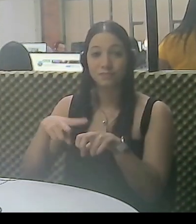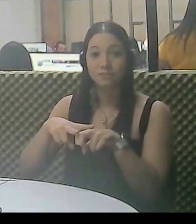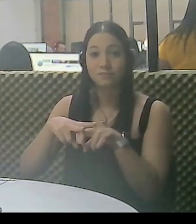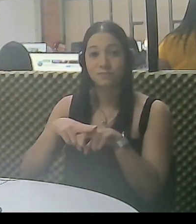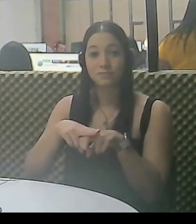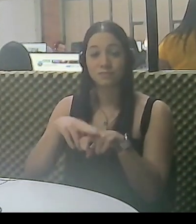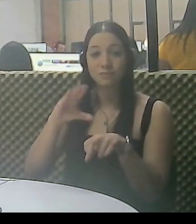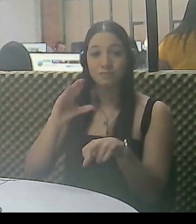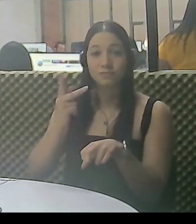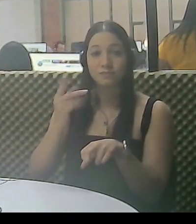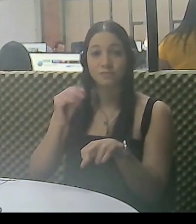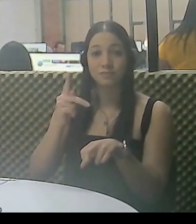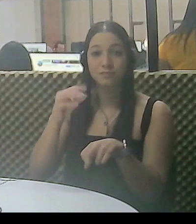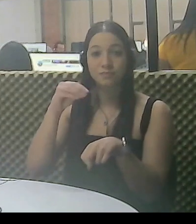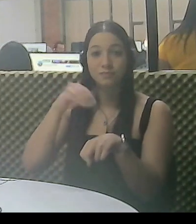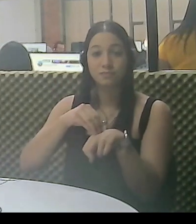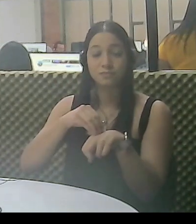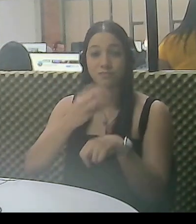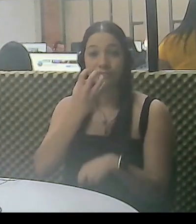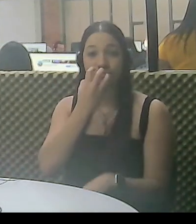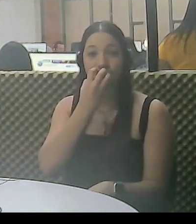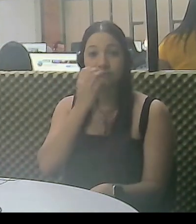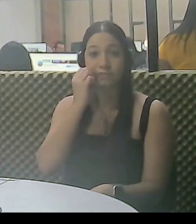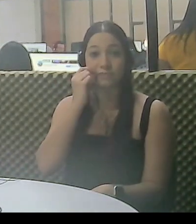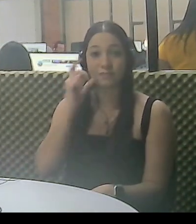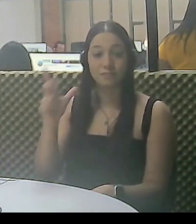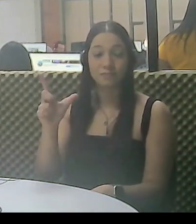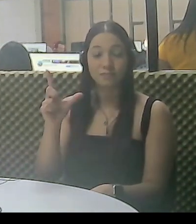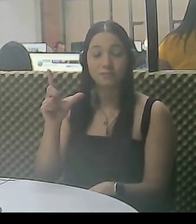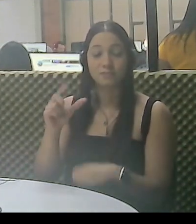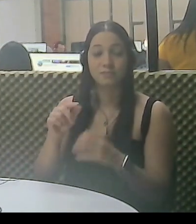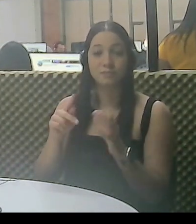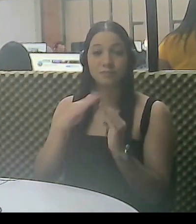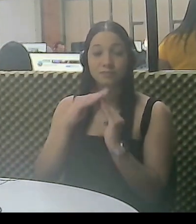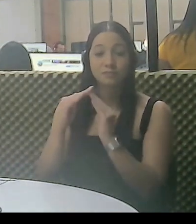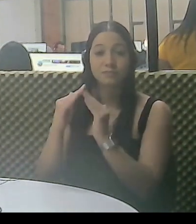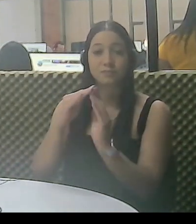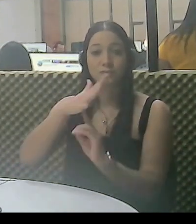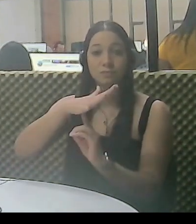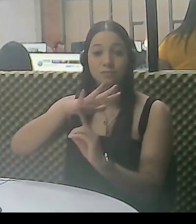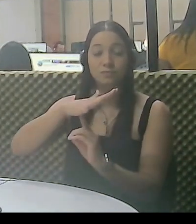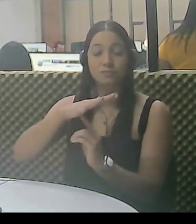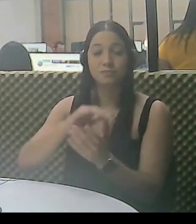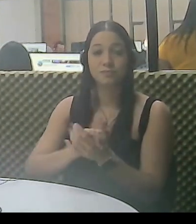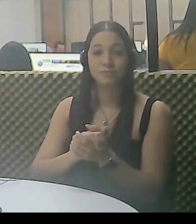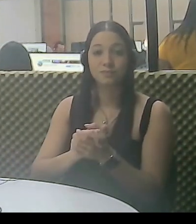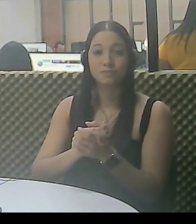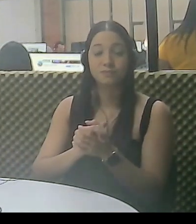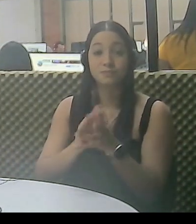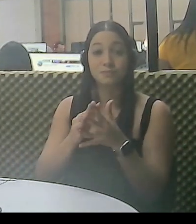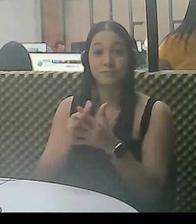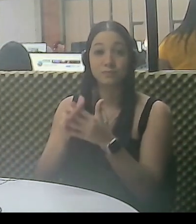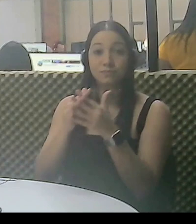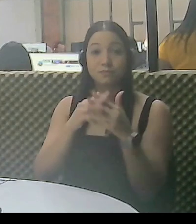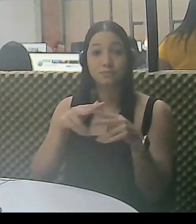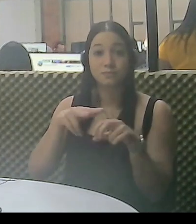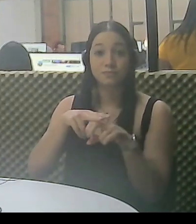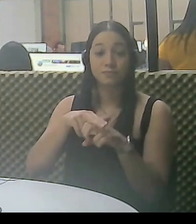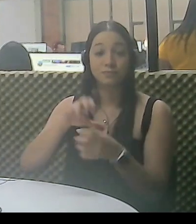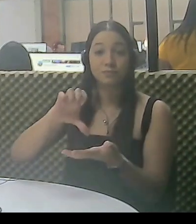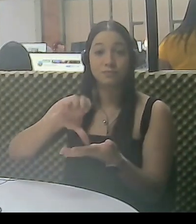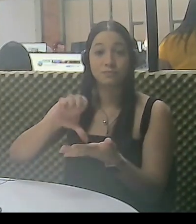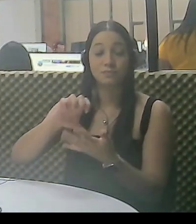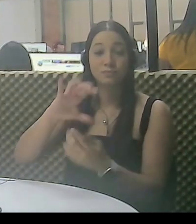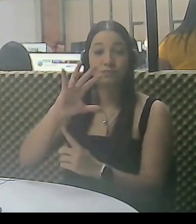e microchipagem dos animais de estimação no Shopping Parque. O veículo castramóvel esteve na estrutura no Centro de